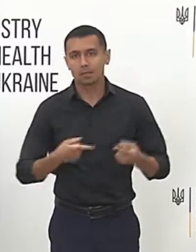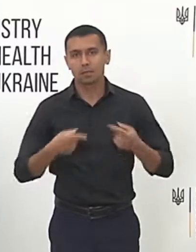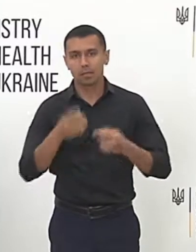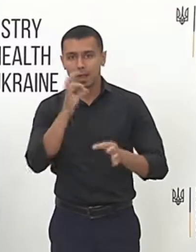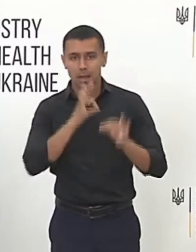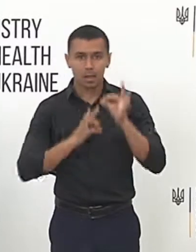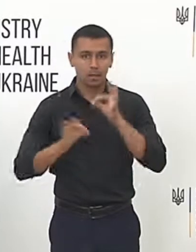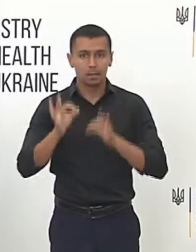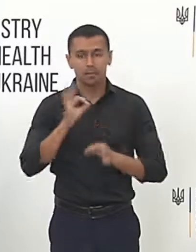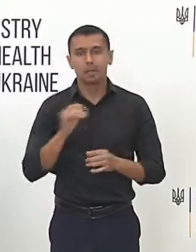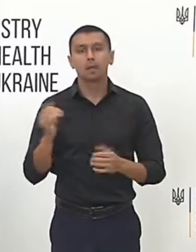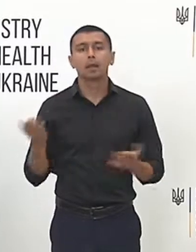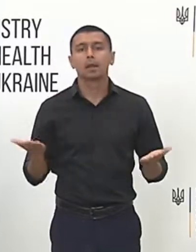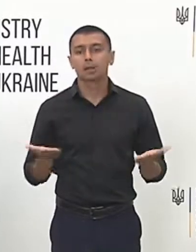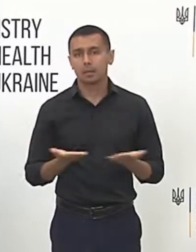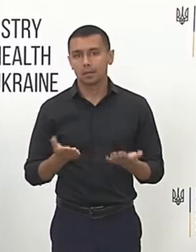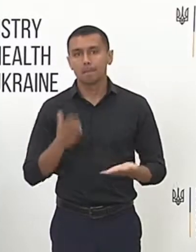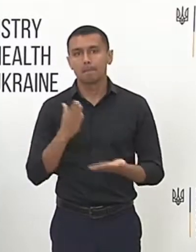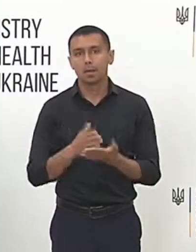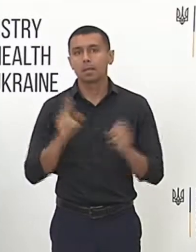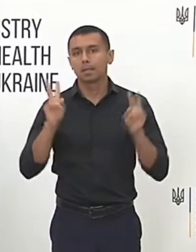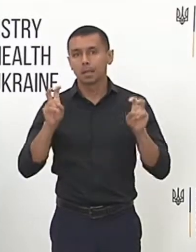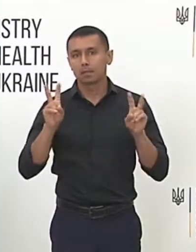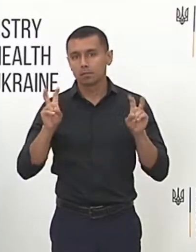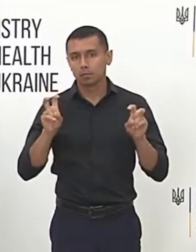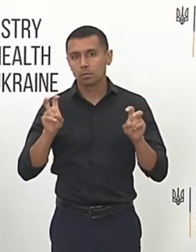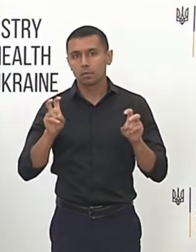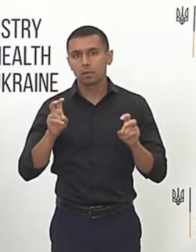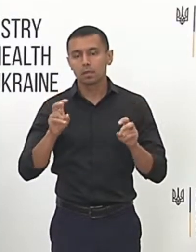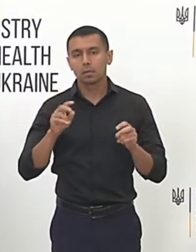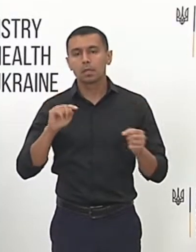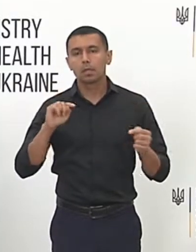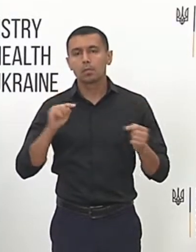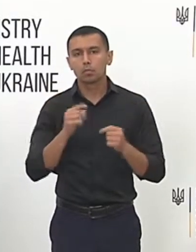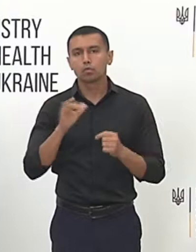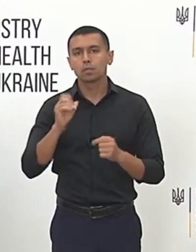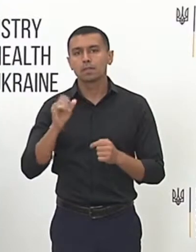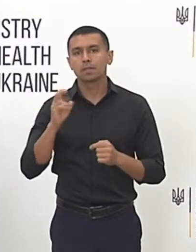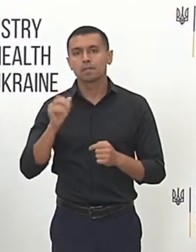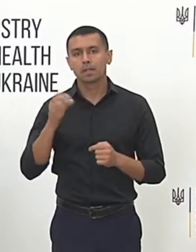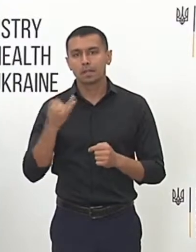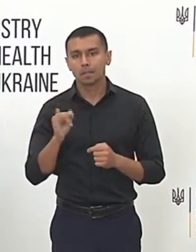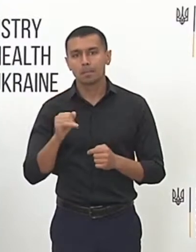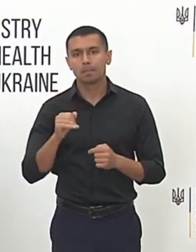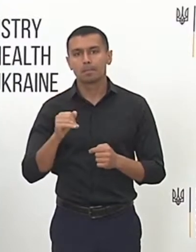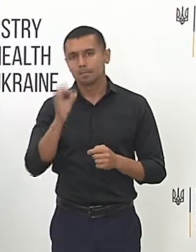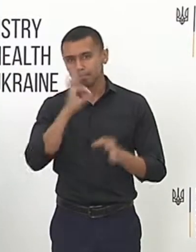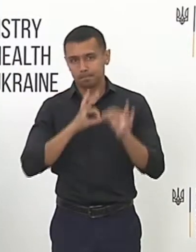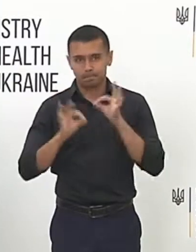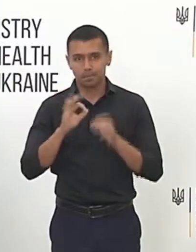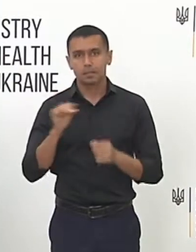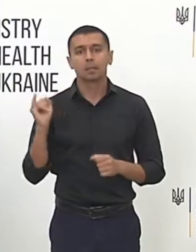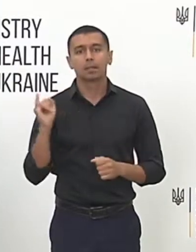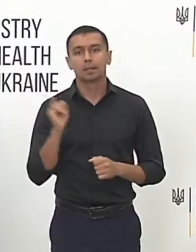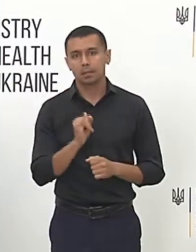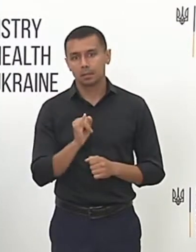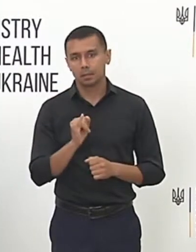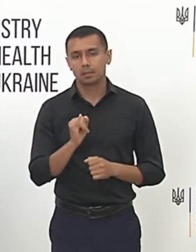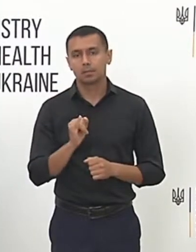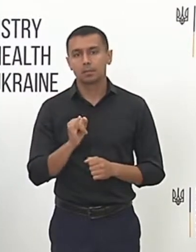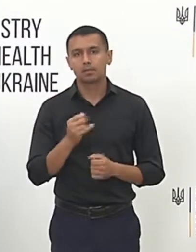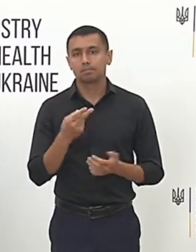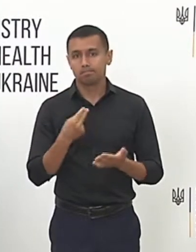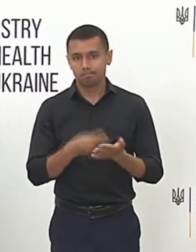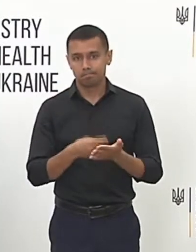ліки, які мають назву імуносупресивні препарати. І